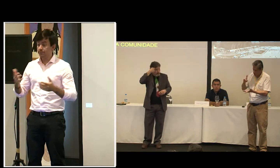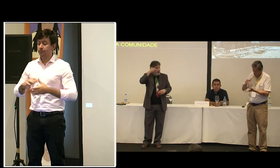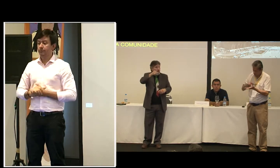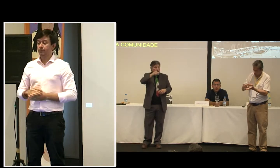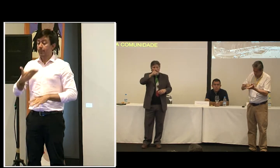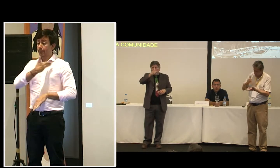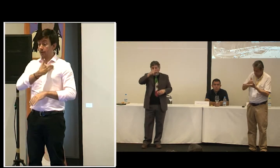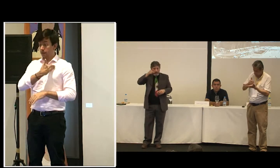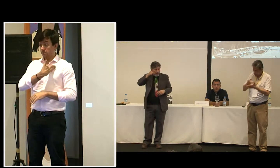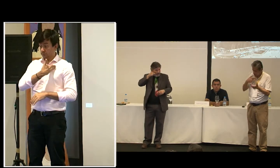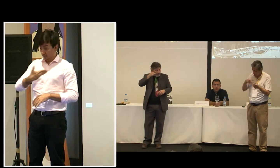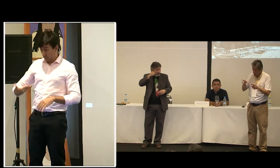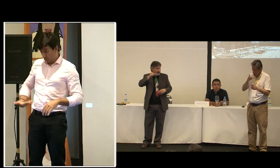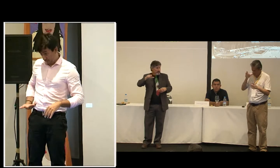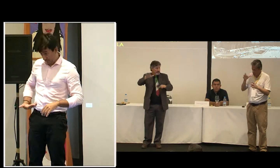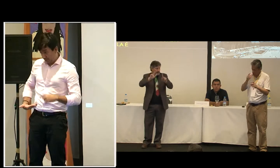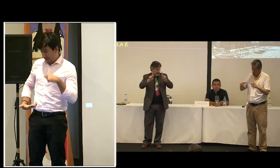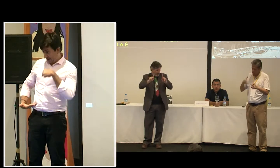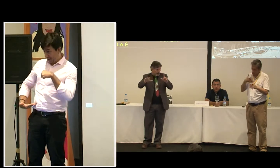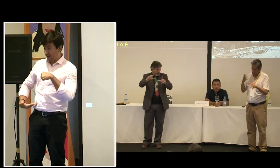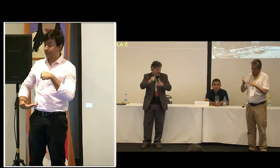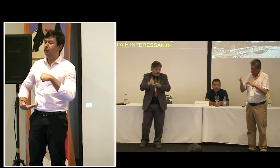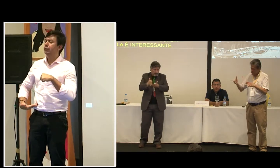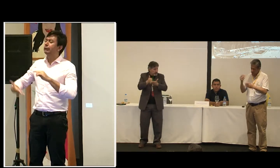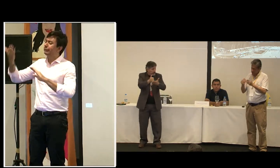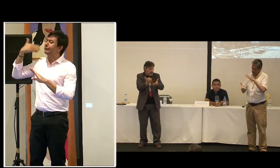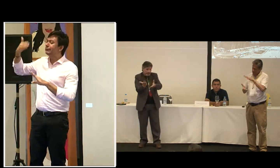ao Álvaro, parte da minha pesquisa.